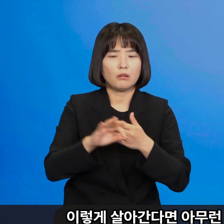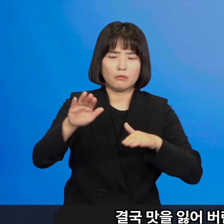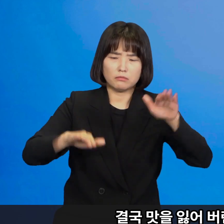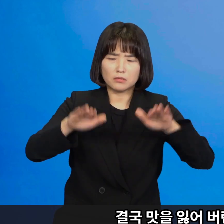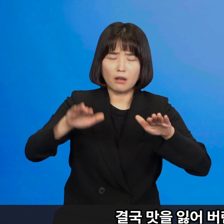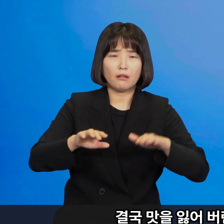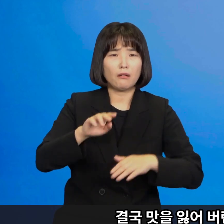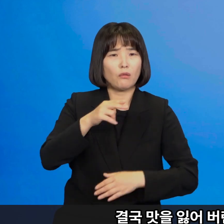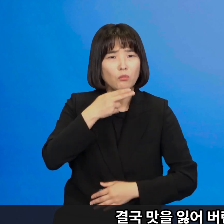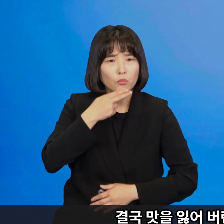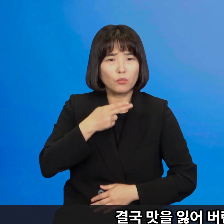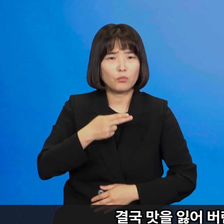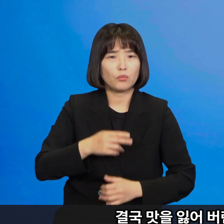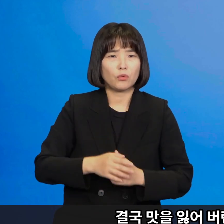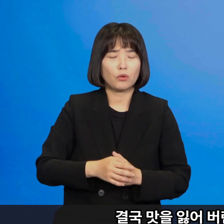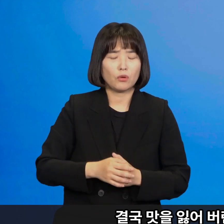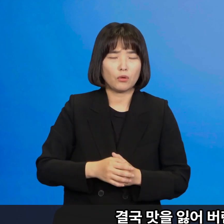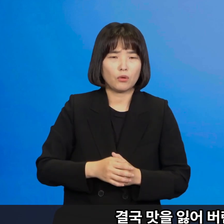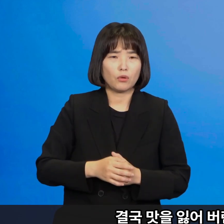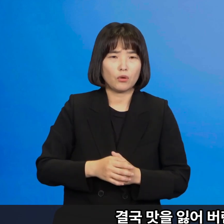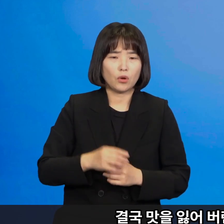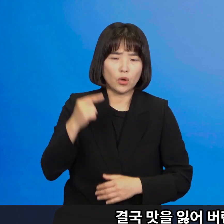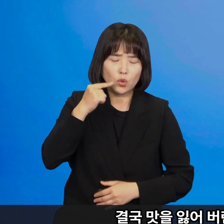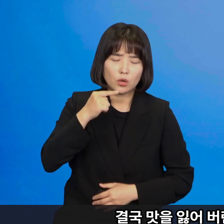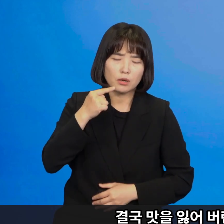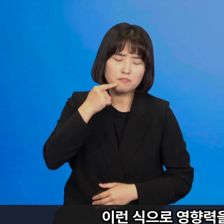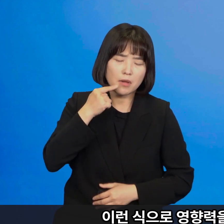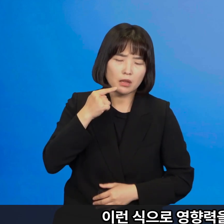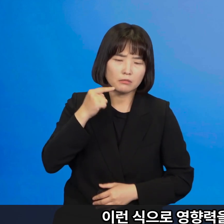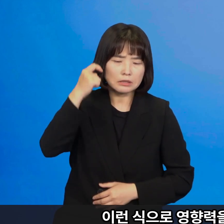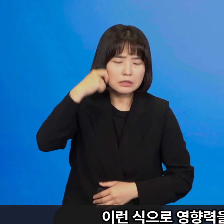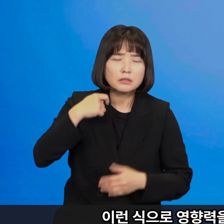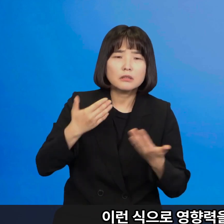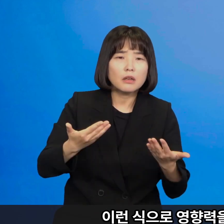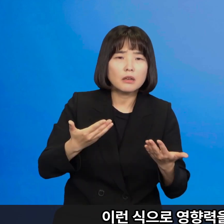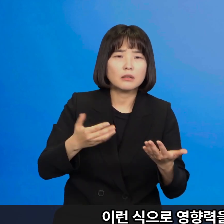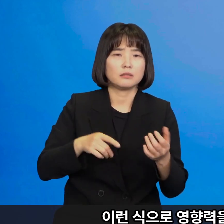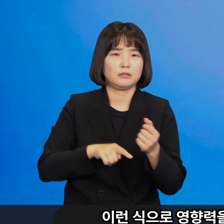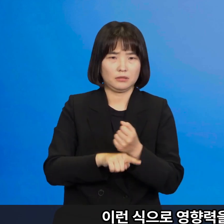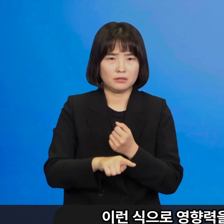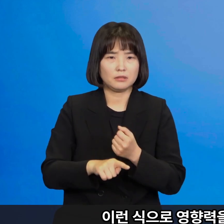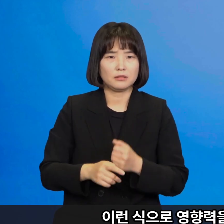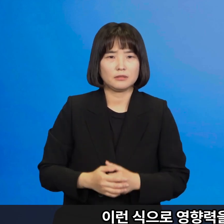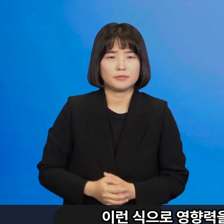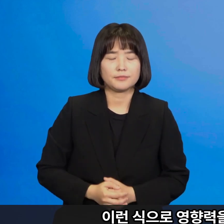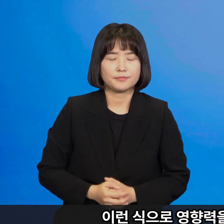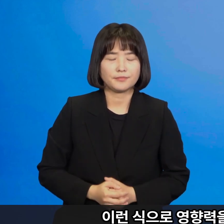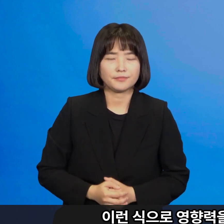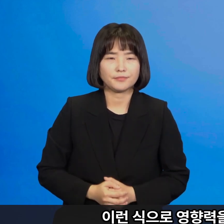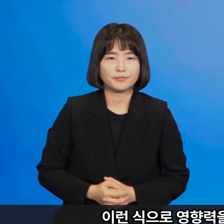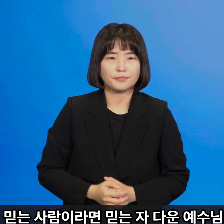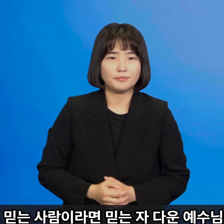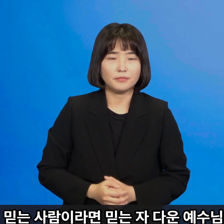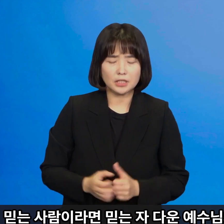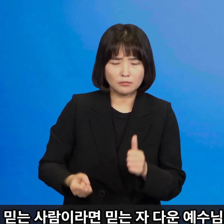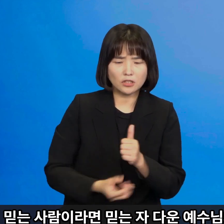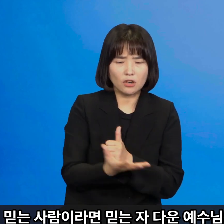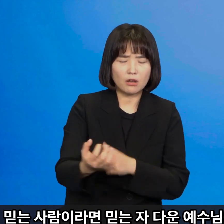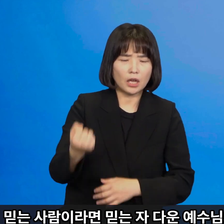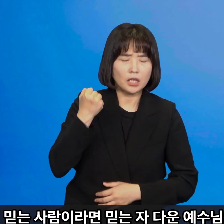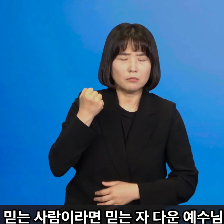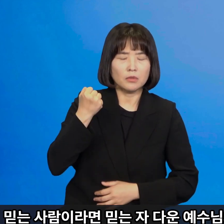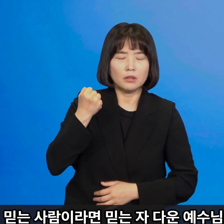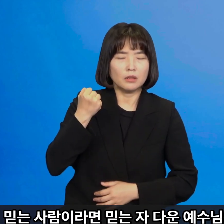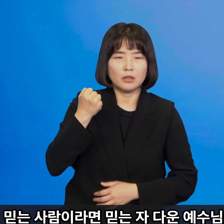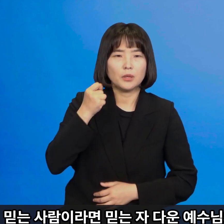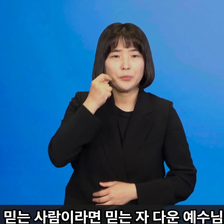되어진 것이고 결국 맛을 잃어버린다라고 하는 거예요. 이런 식으로 영향력을 잃어버릴 수가 있어요. 믿는